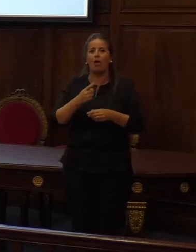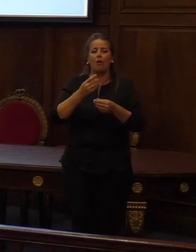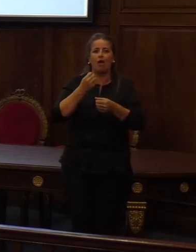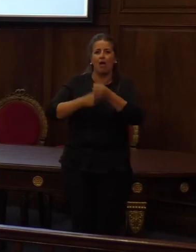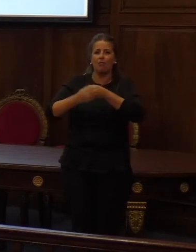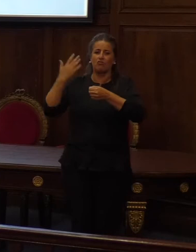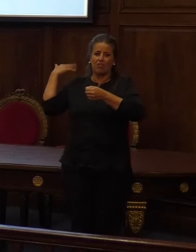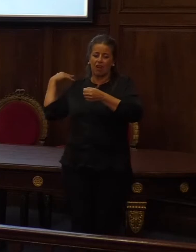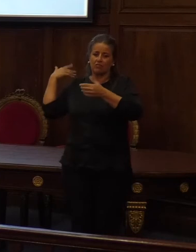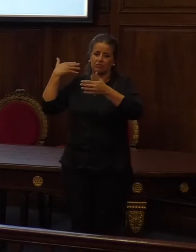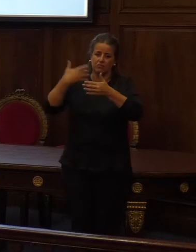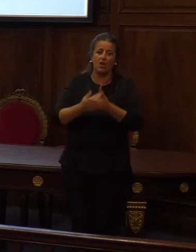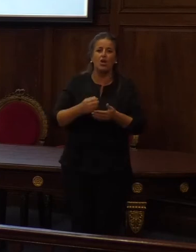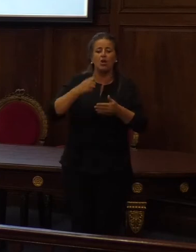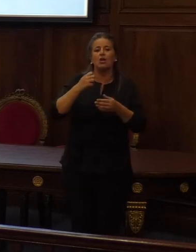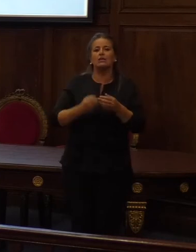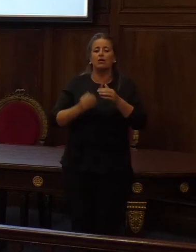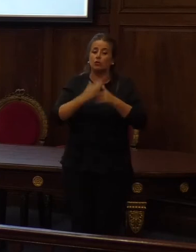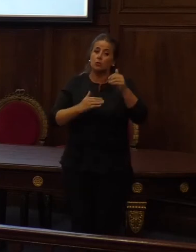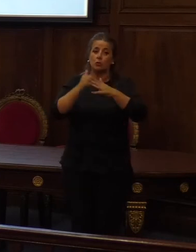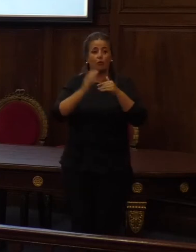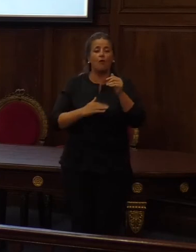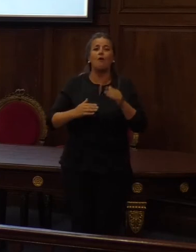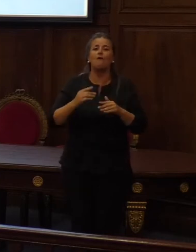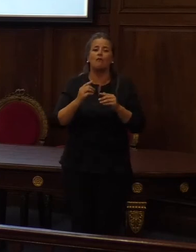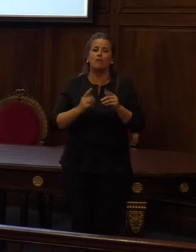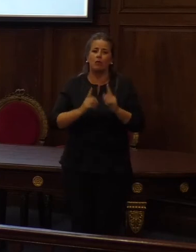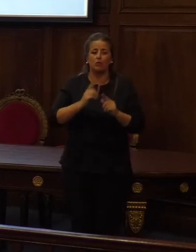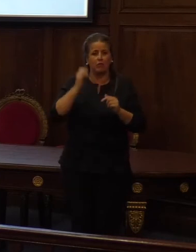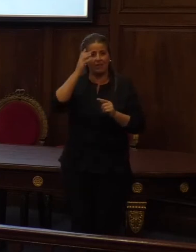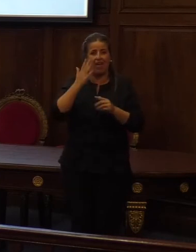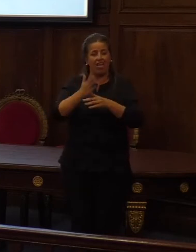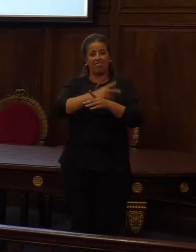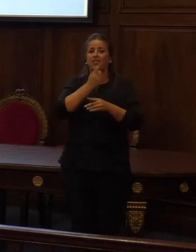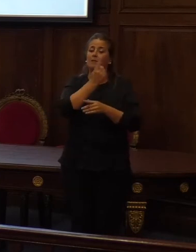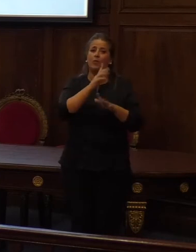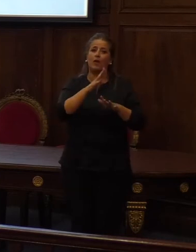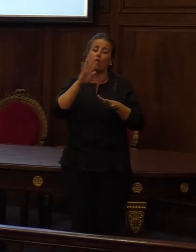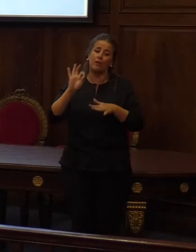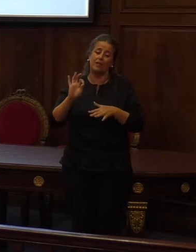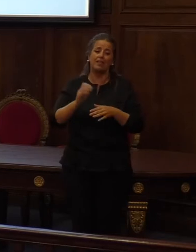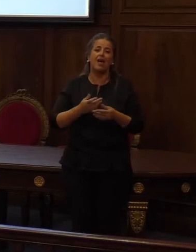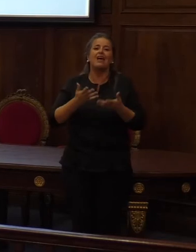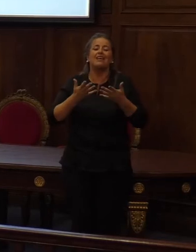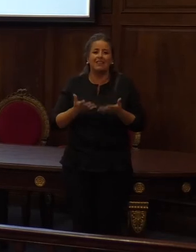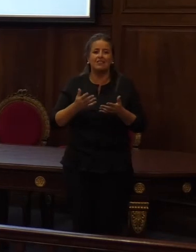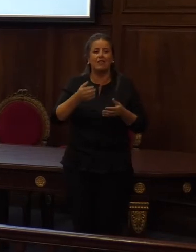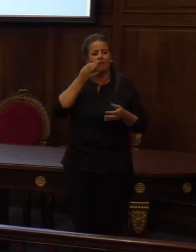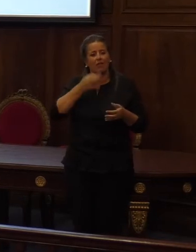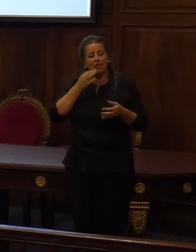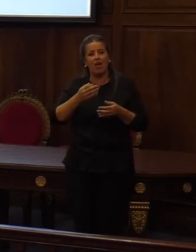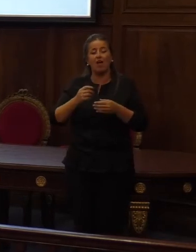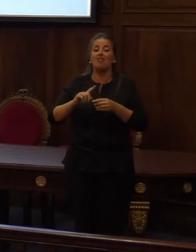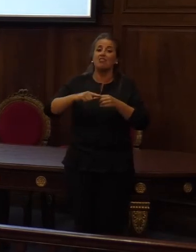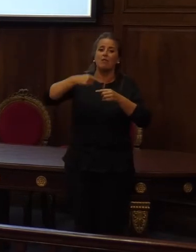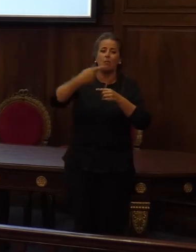nuevas facultades, entre ellas la Facultad de Psicología durante los 90, es parte de esa realidad que surge luego de la dictadura,